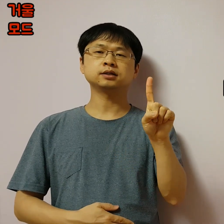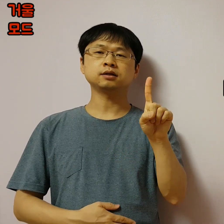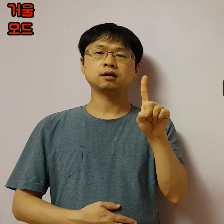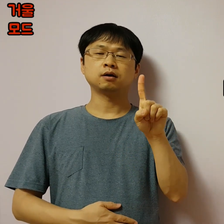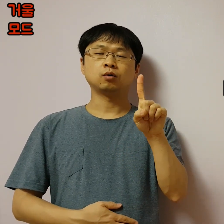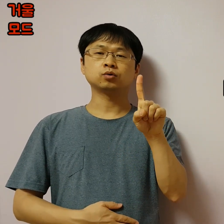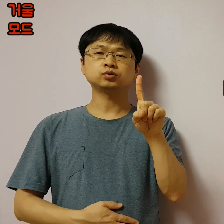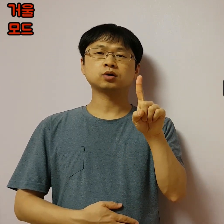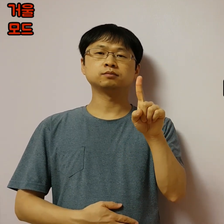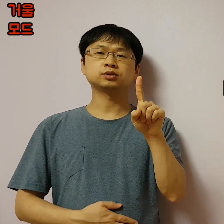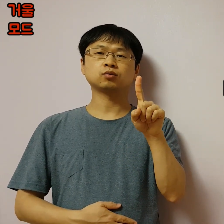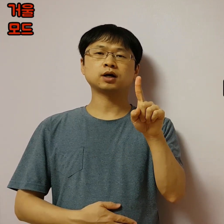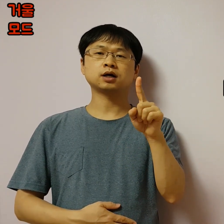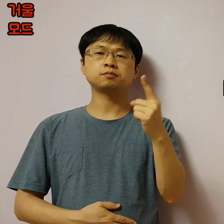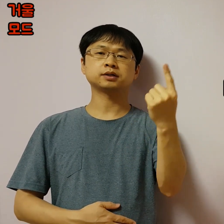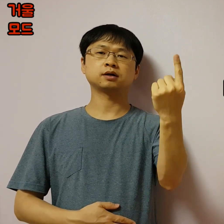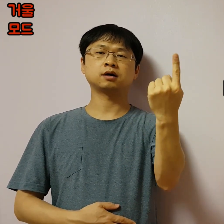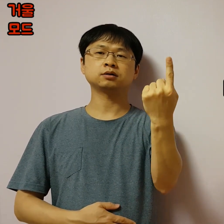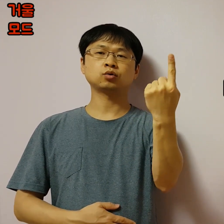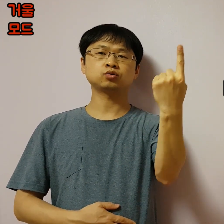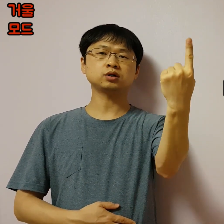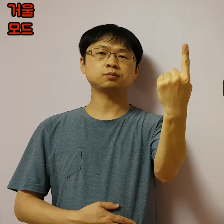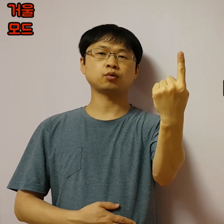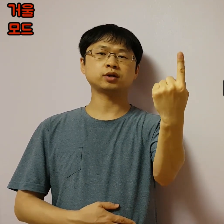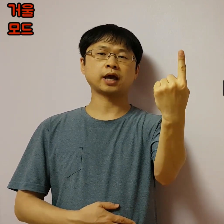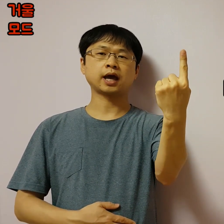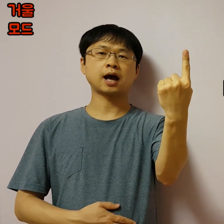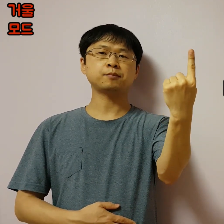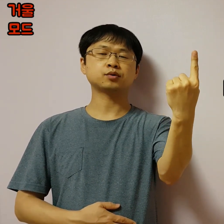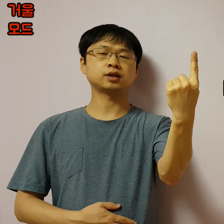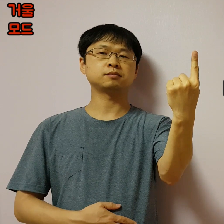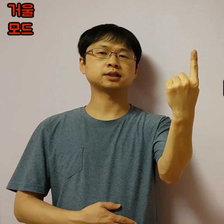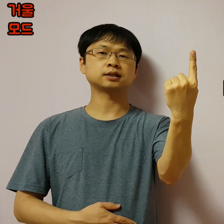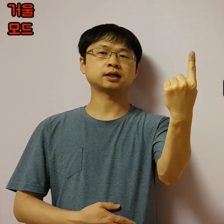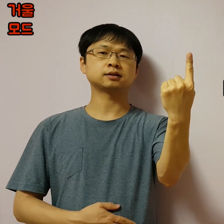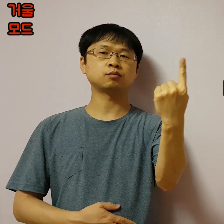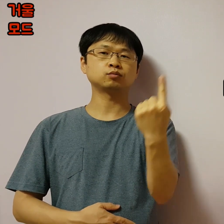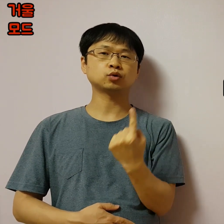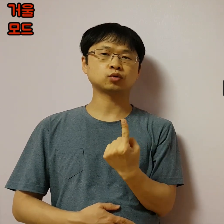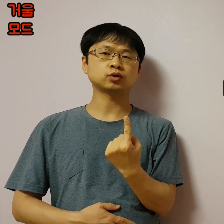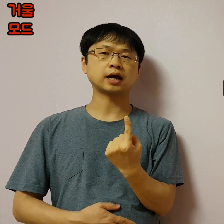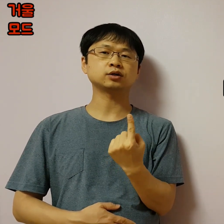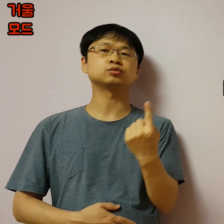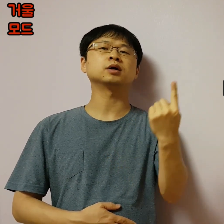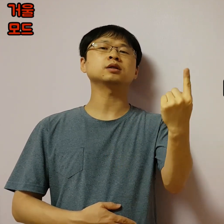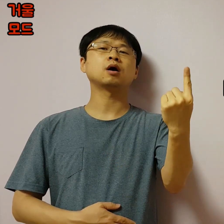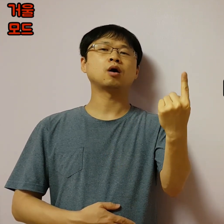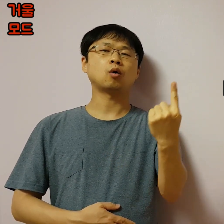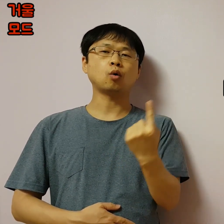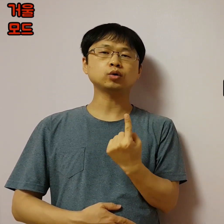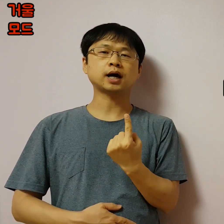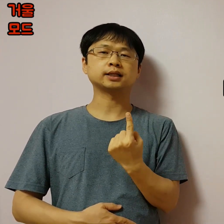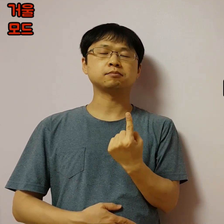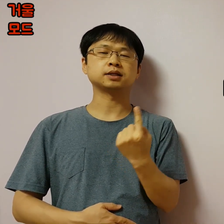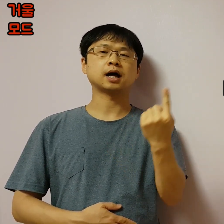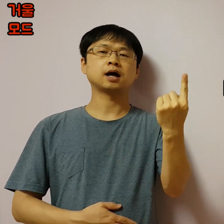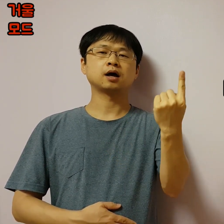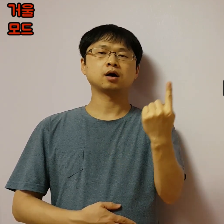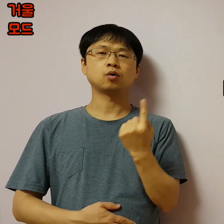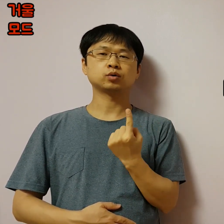오다는 오른손 검지손가락을 펴서 손등이 보이게 앞으로 내민 상태에서 몸쪽으로 당겨주면 오다가 됩니다.